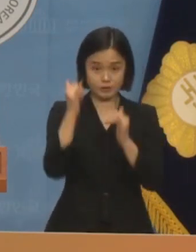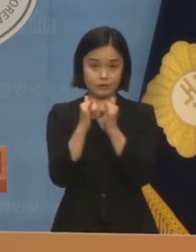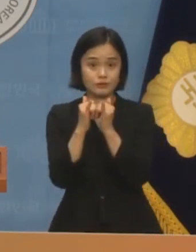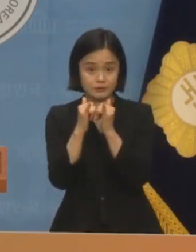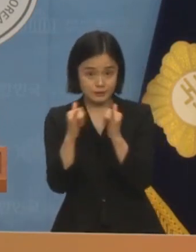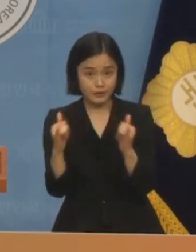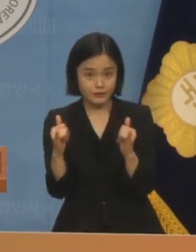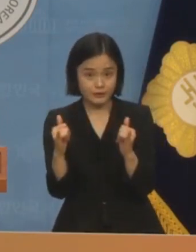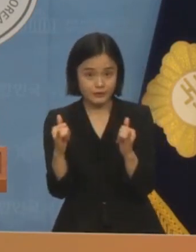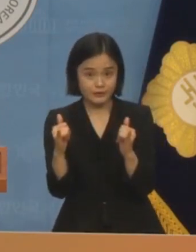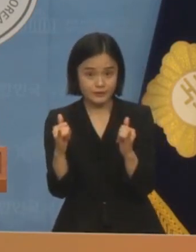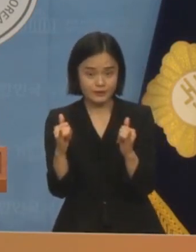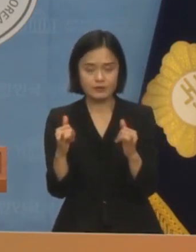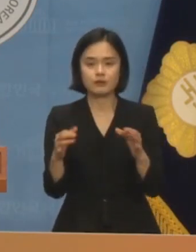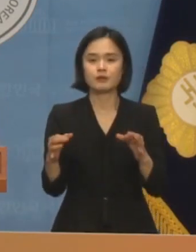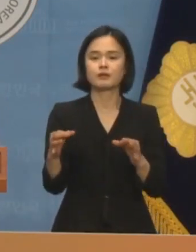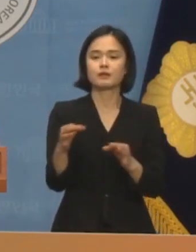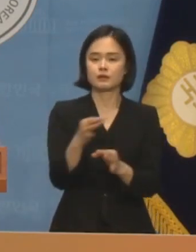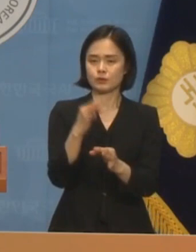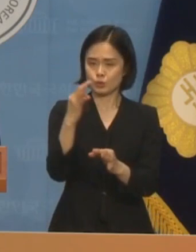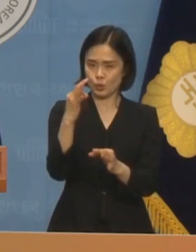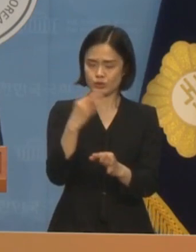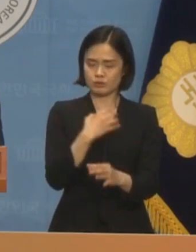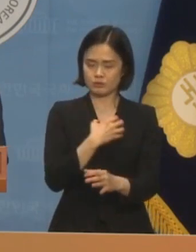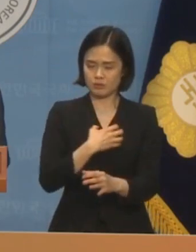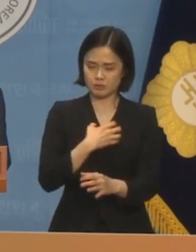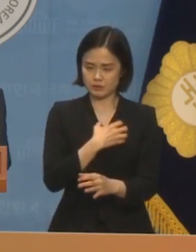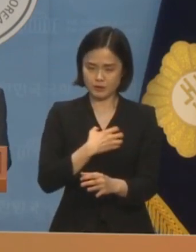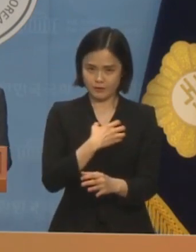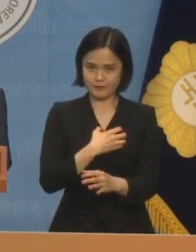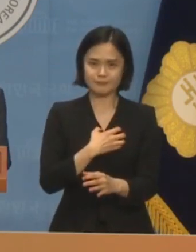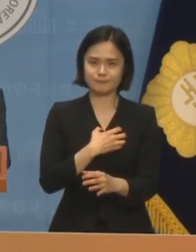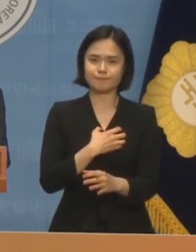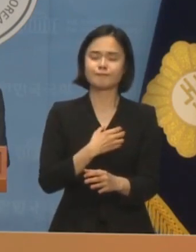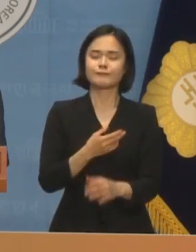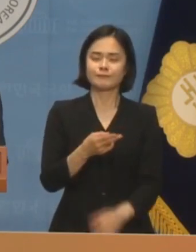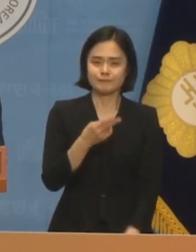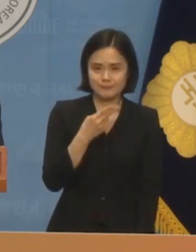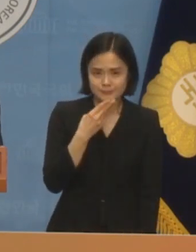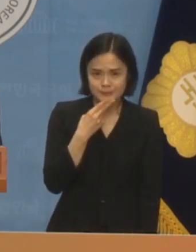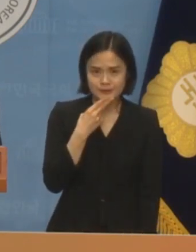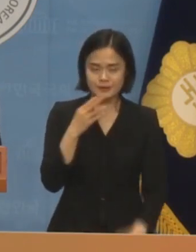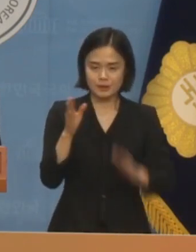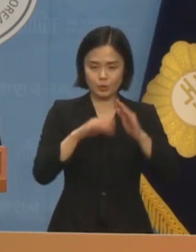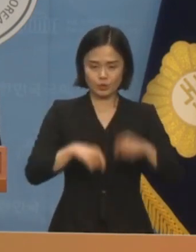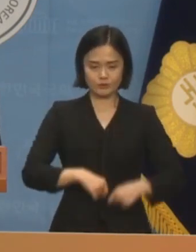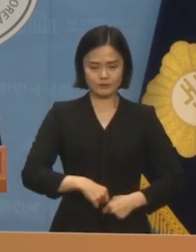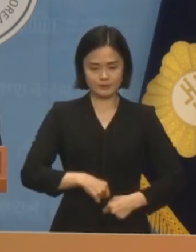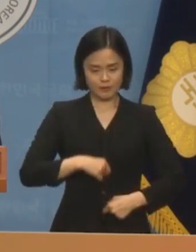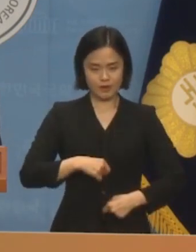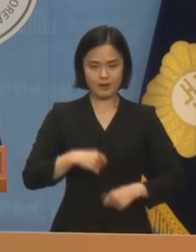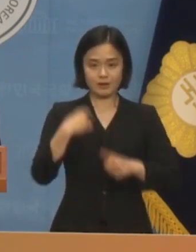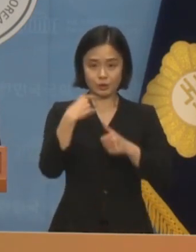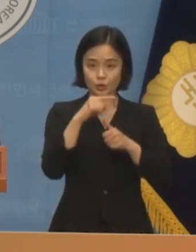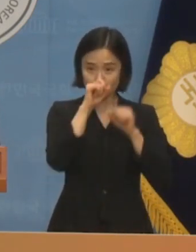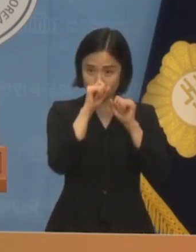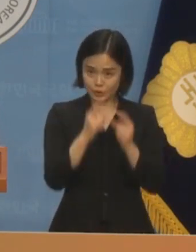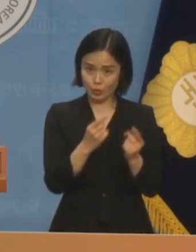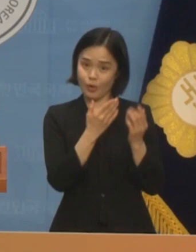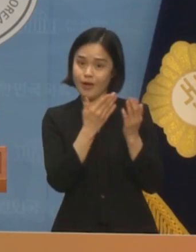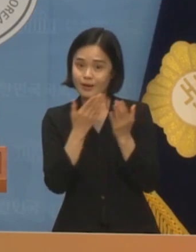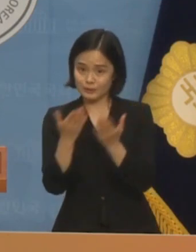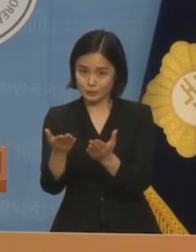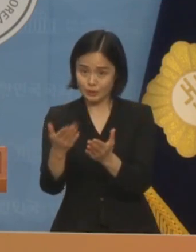대학생과 청년들이 경제적 여건에 관계없이 누구나 공정한 교육 기회와 사회 진출 기회를 얻도록 하는 것이